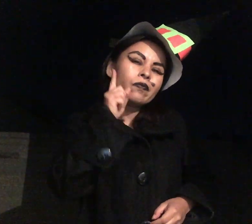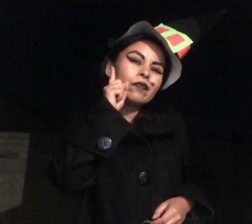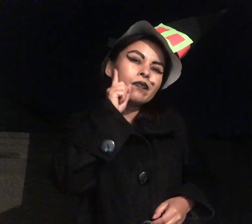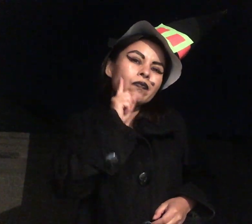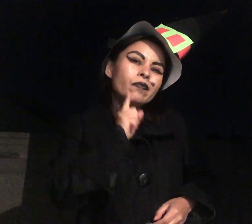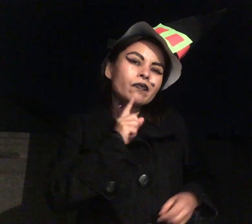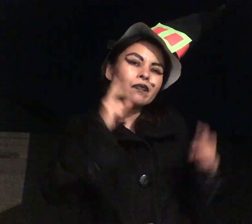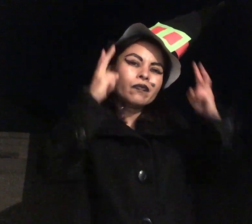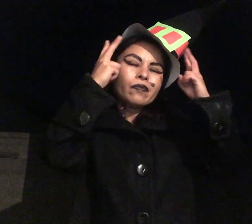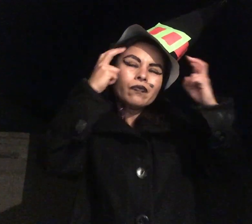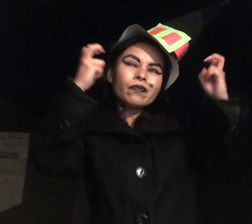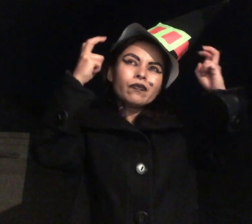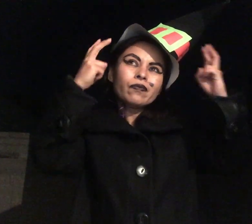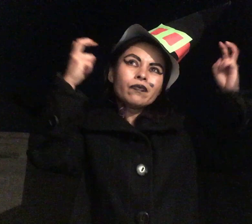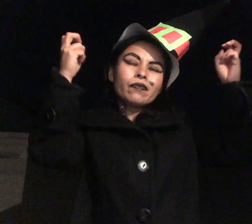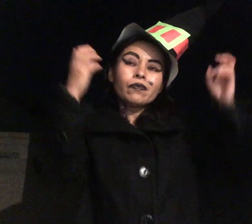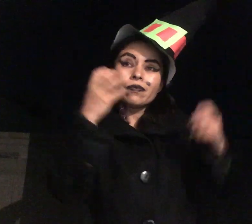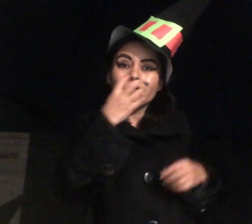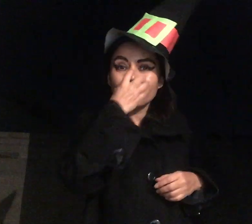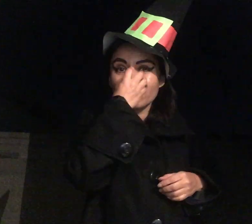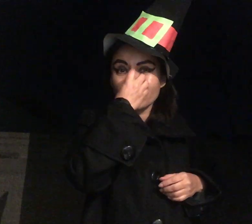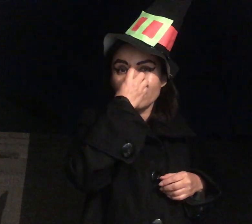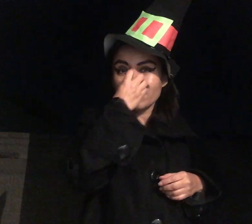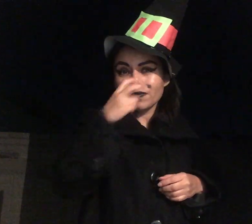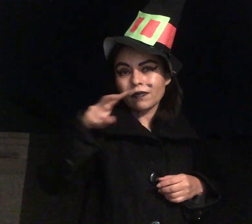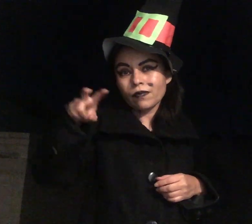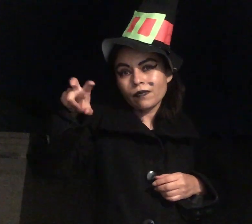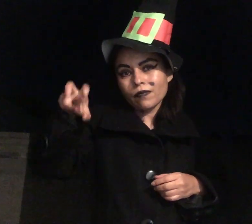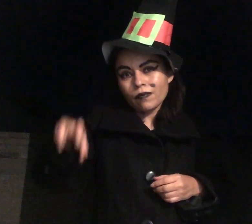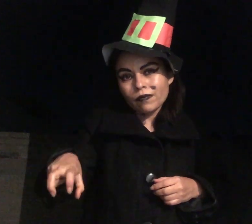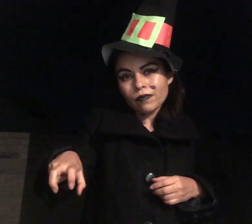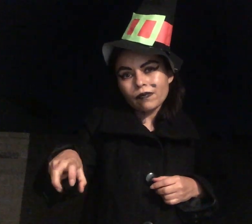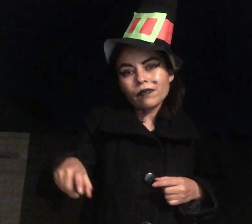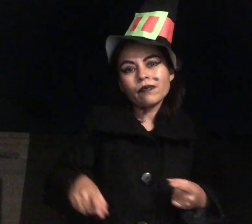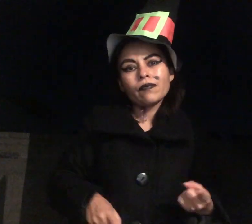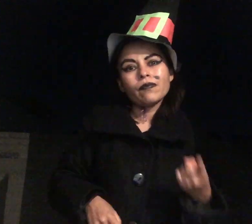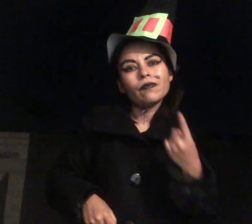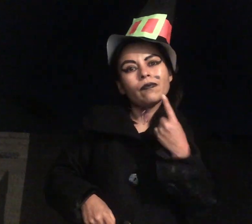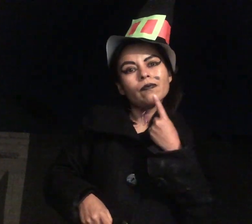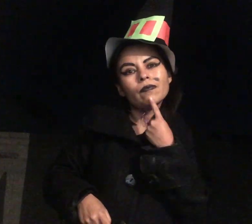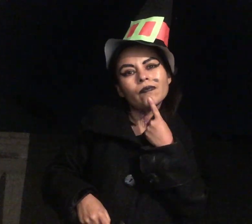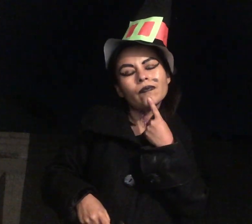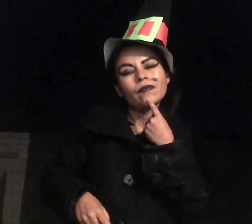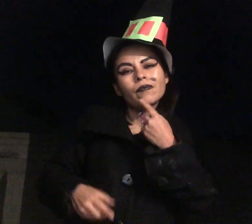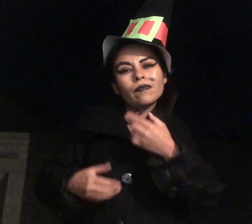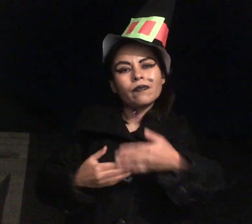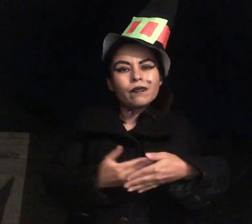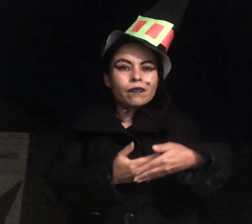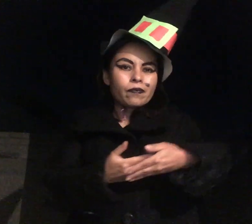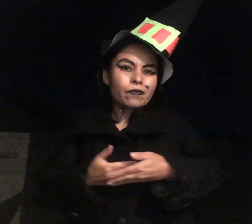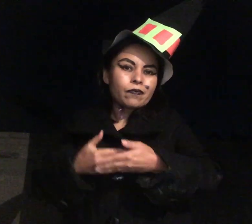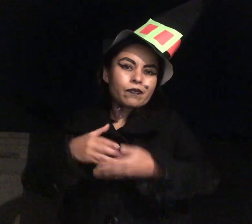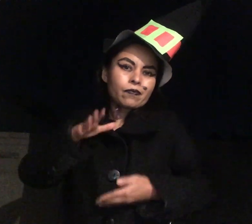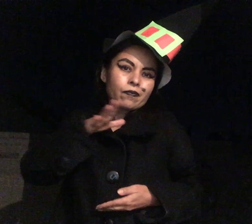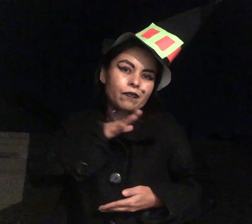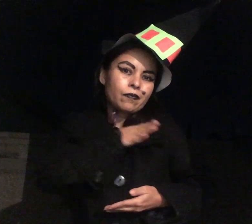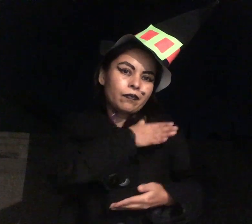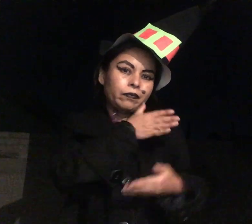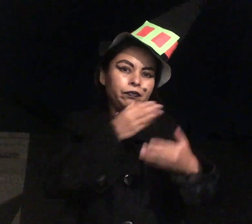nenita sueña que su osito se va a casar con la muñeca